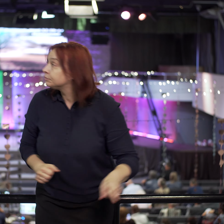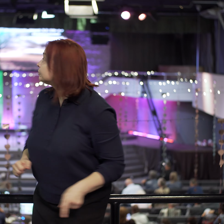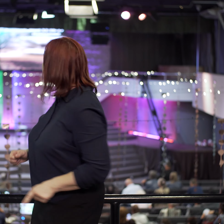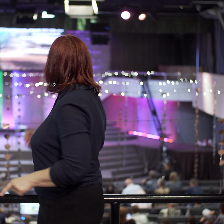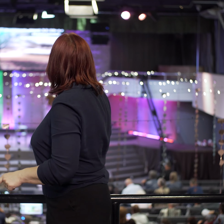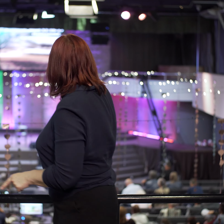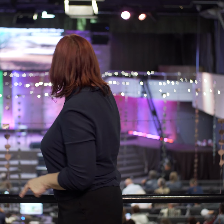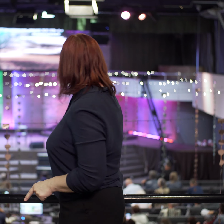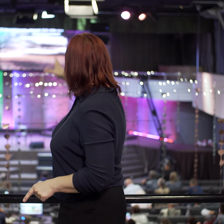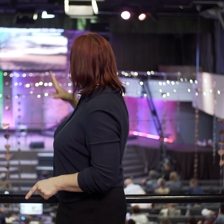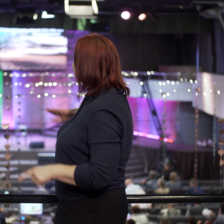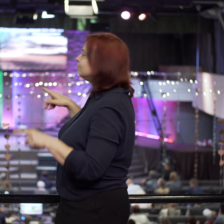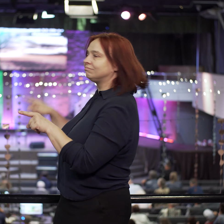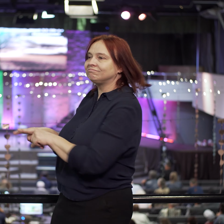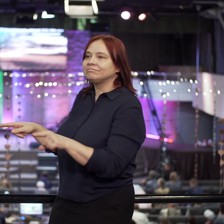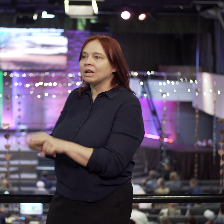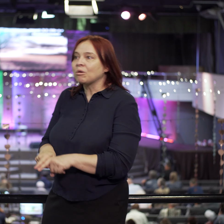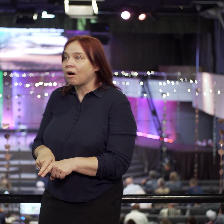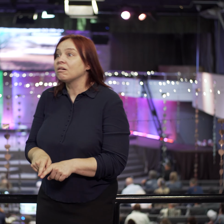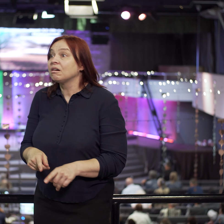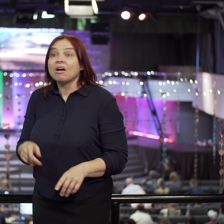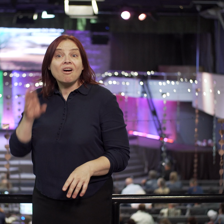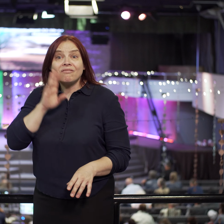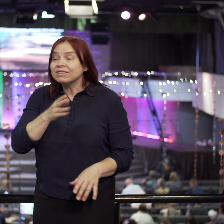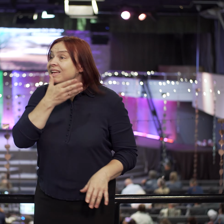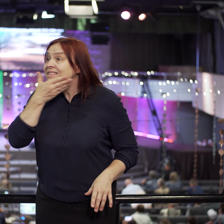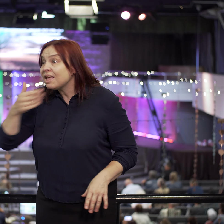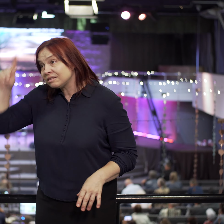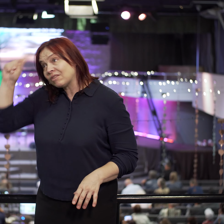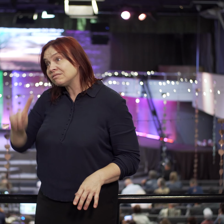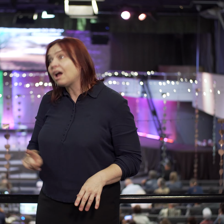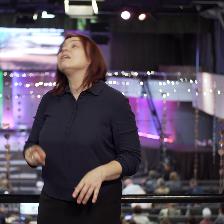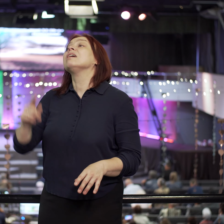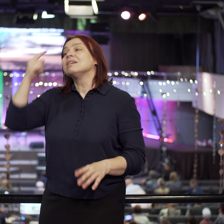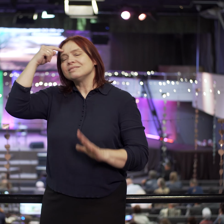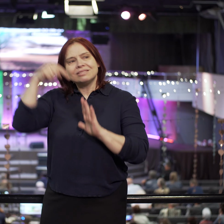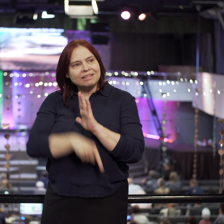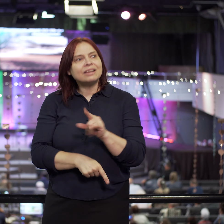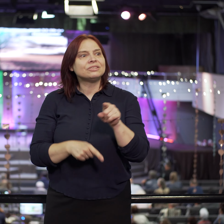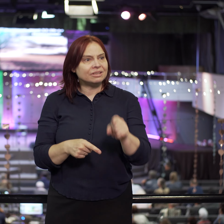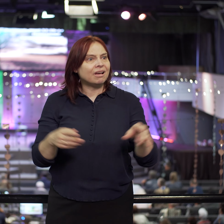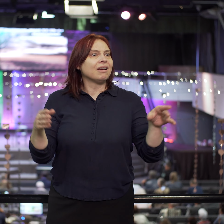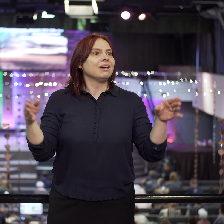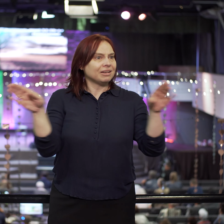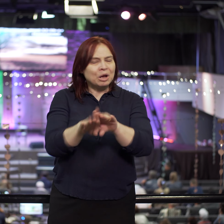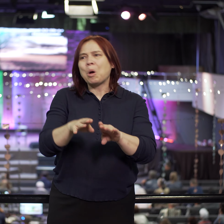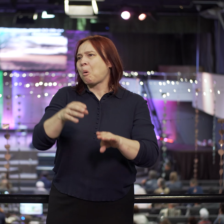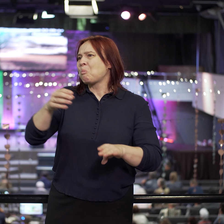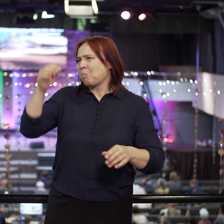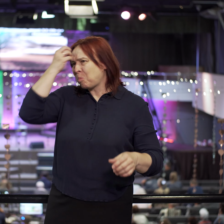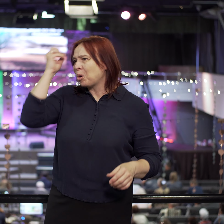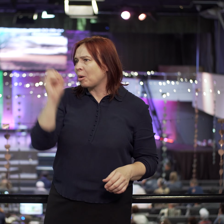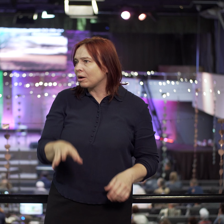Какая была ситуация? Не было воды в Израиле. Тысячи паломников, я не знаю